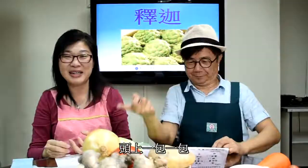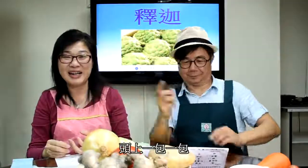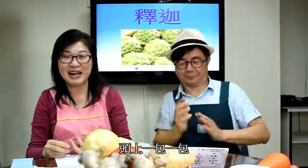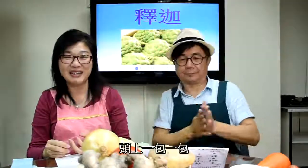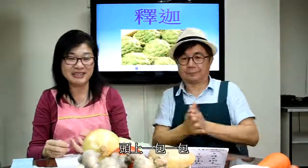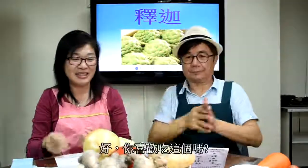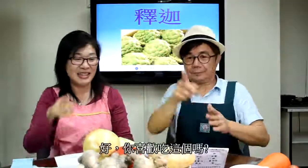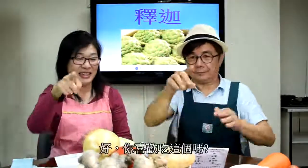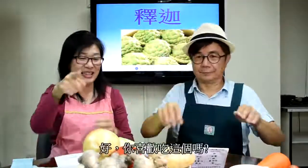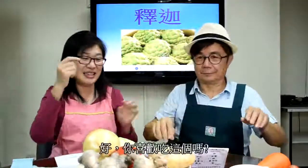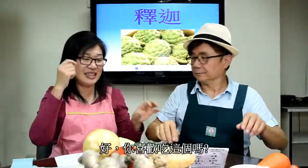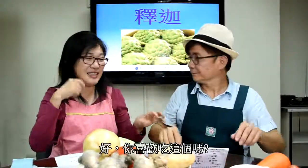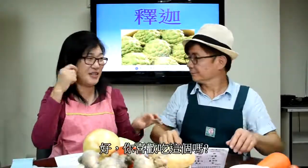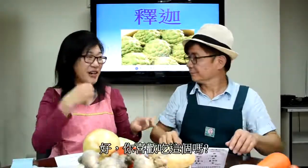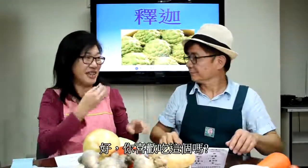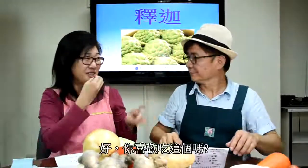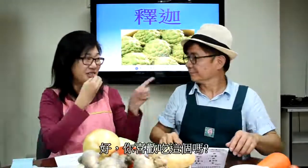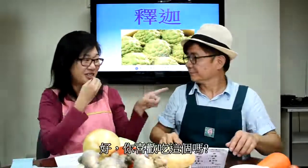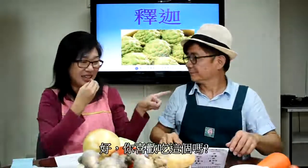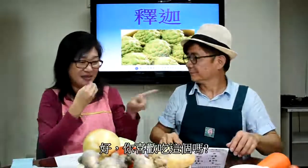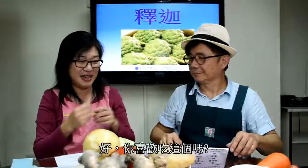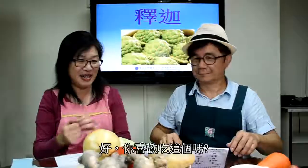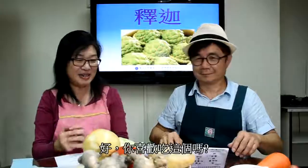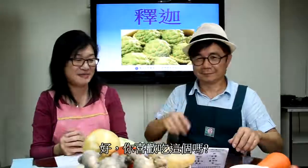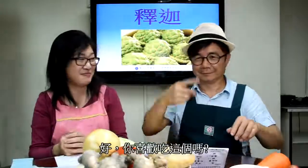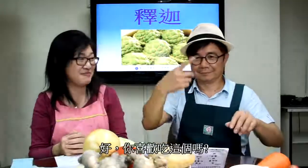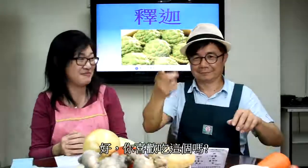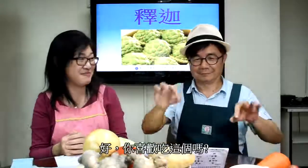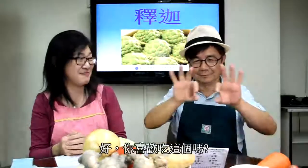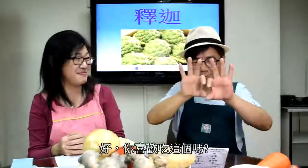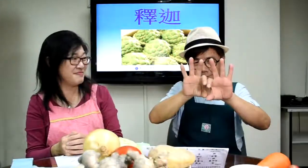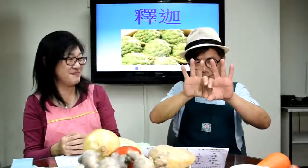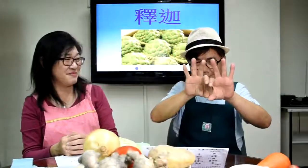好，你喜欢吃这个吗？